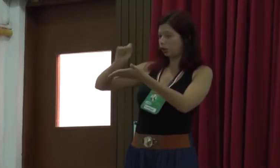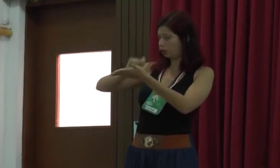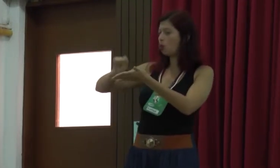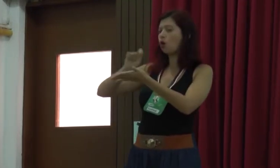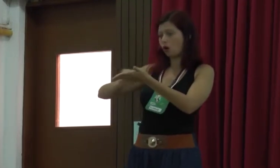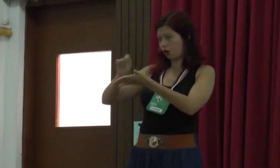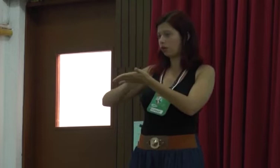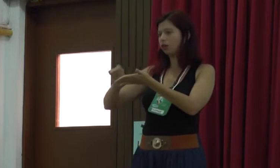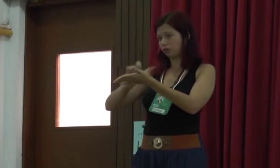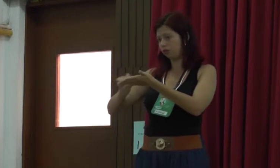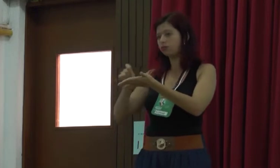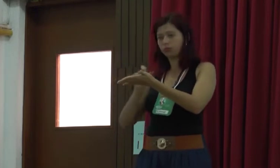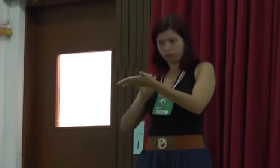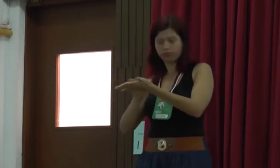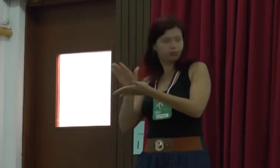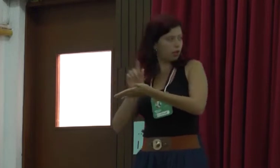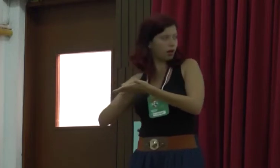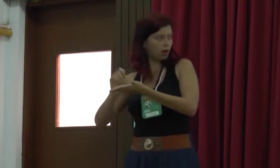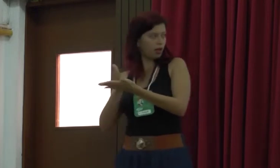pai dele, né?